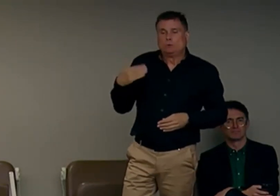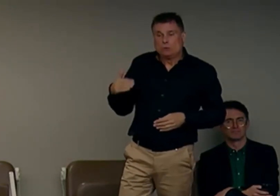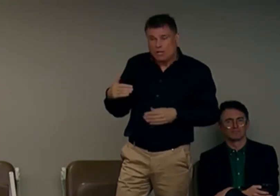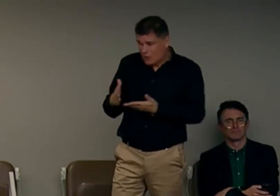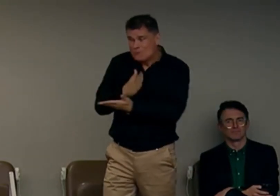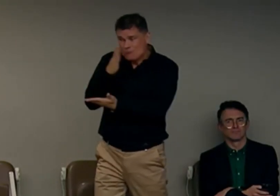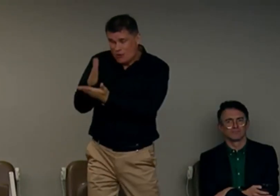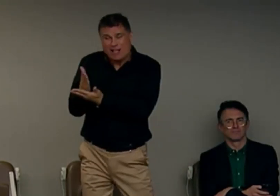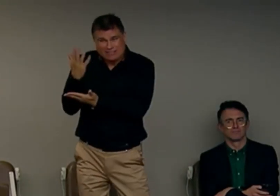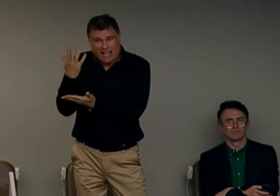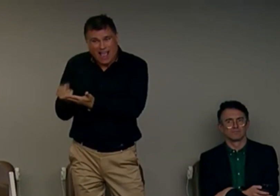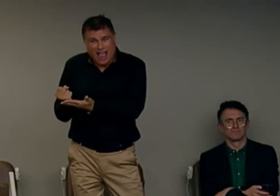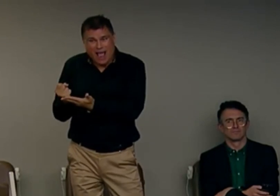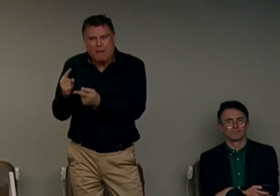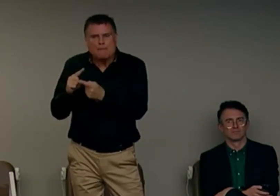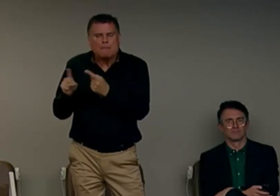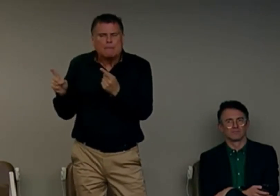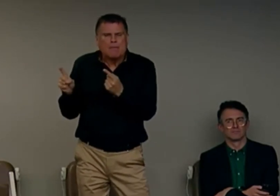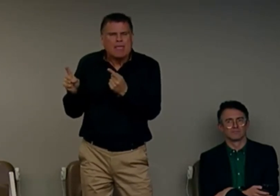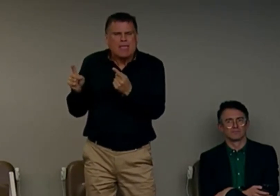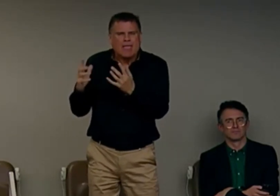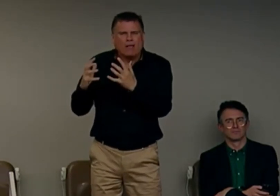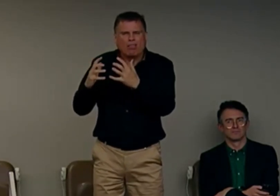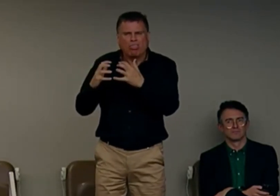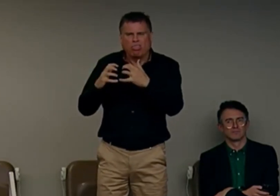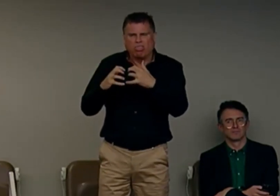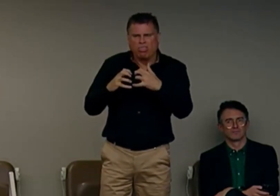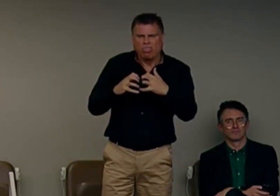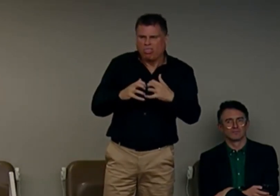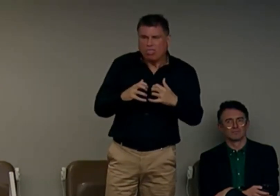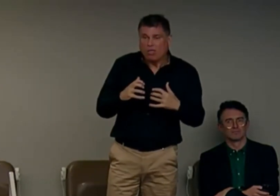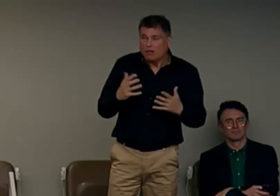des ordonnances et la disponibilité des médicaments.